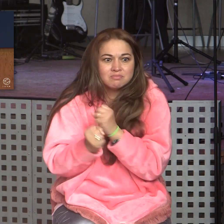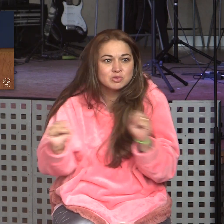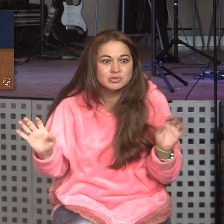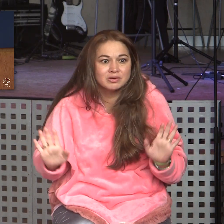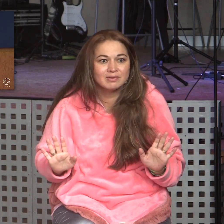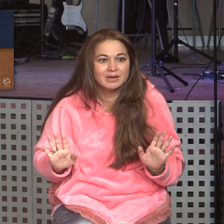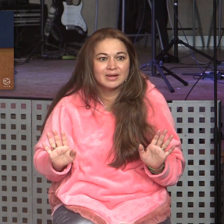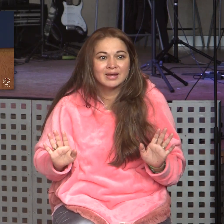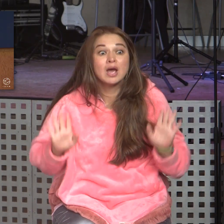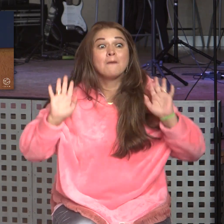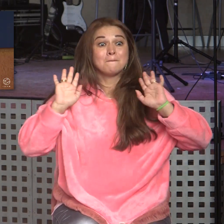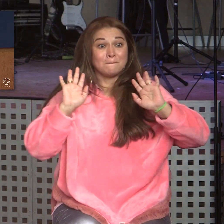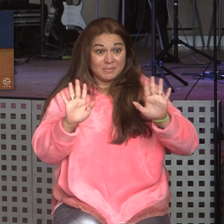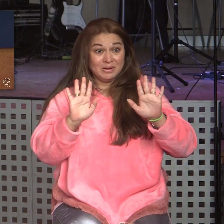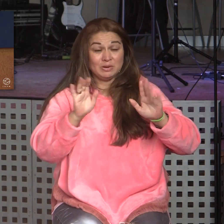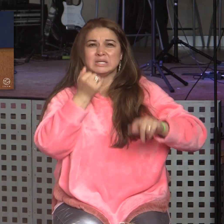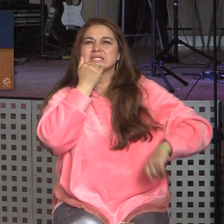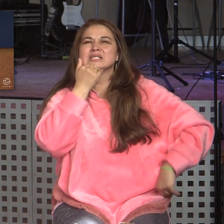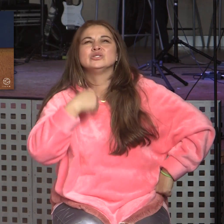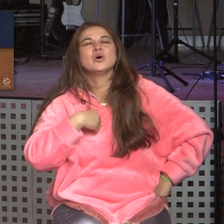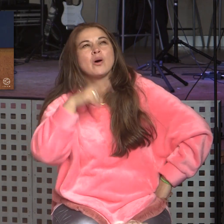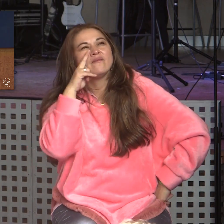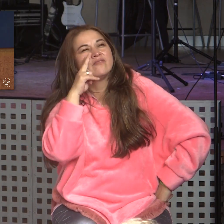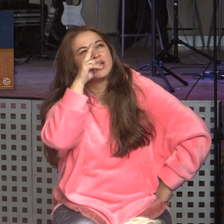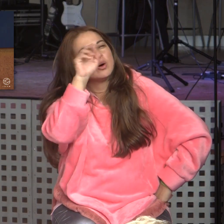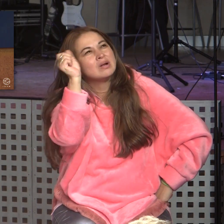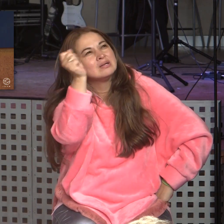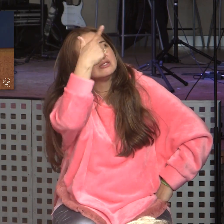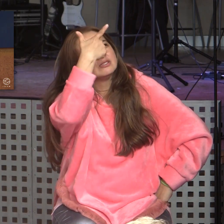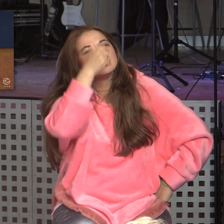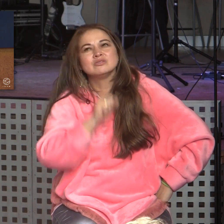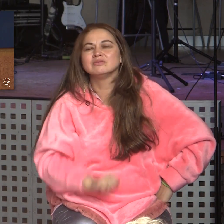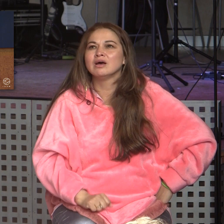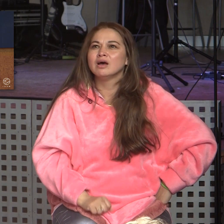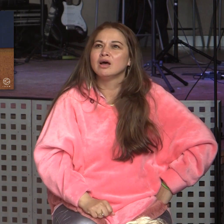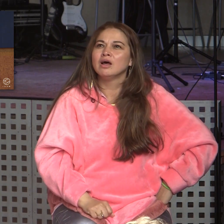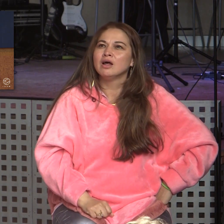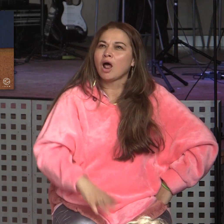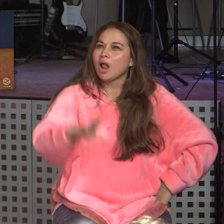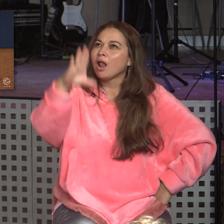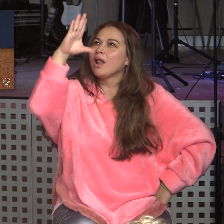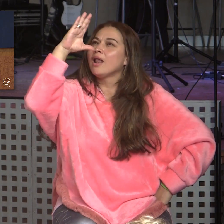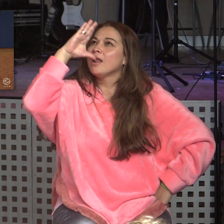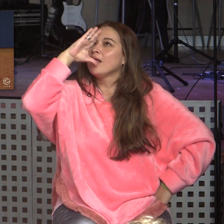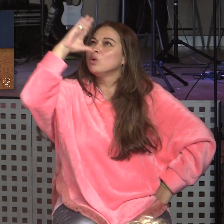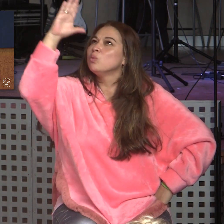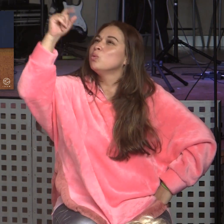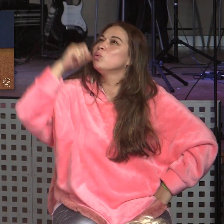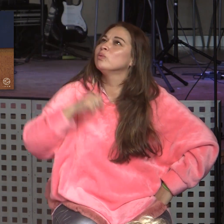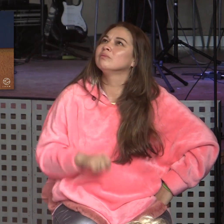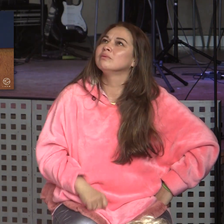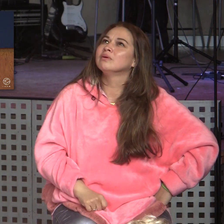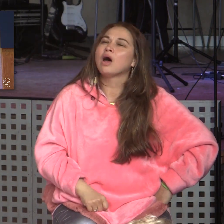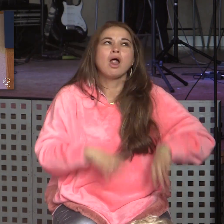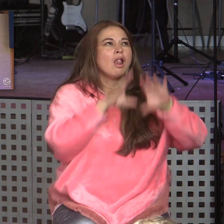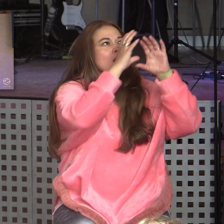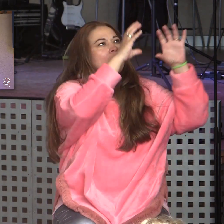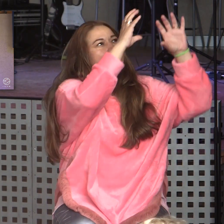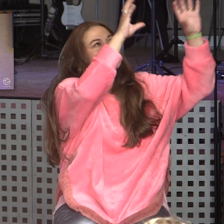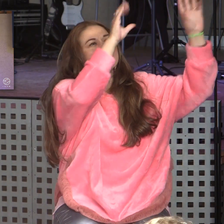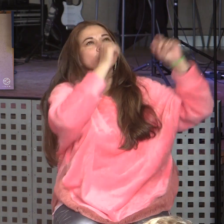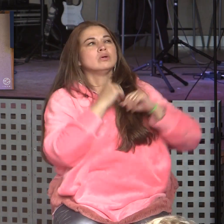los cielos, el sol, la luna, estamos viendo lo invisible, porque en